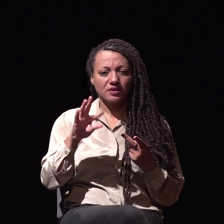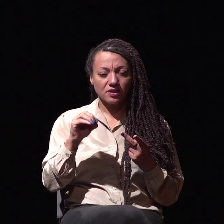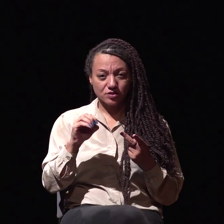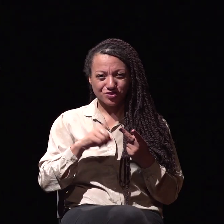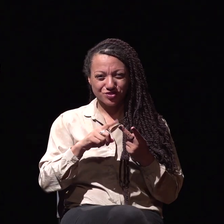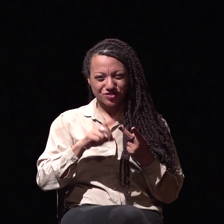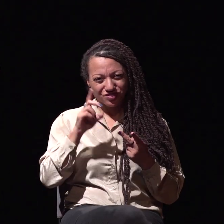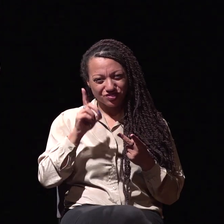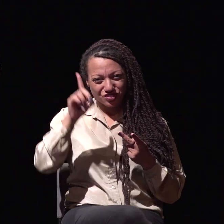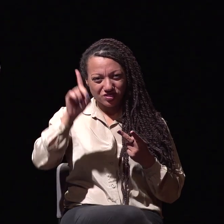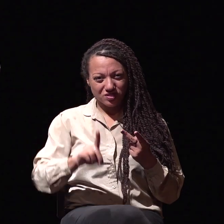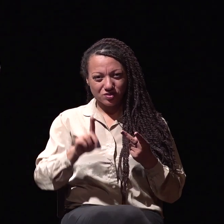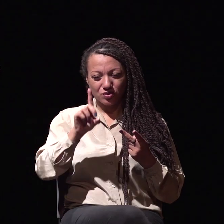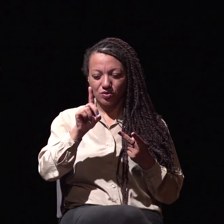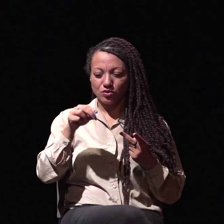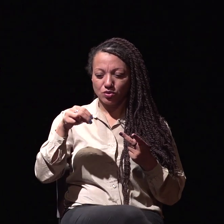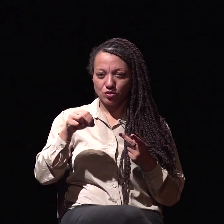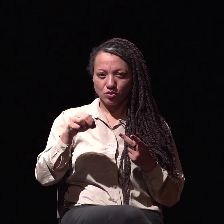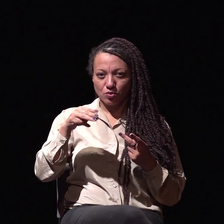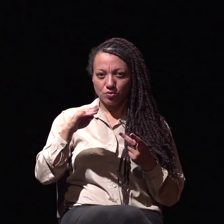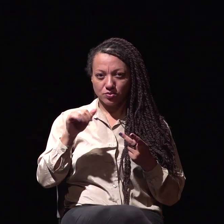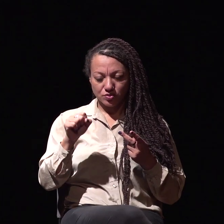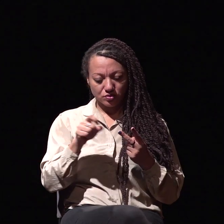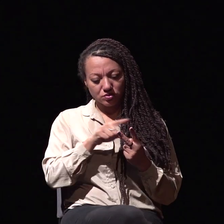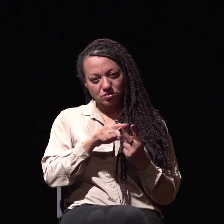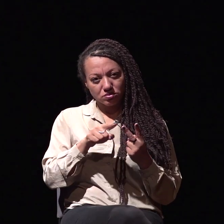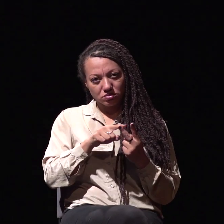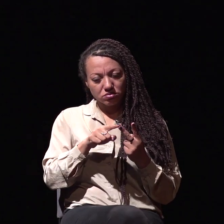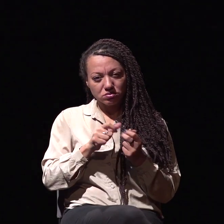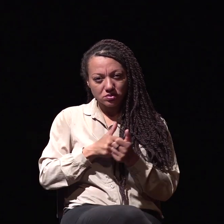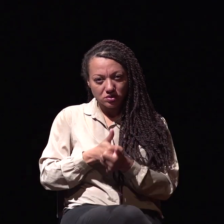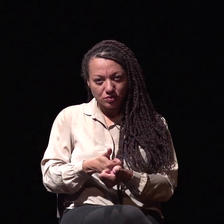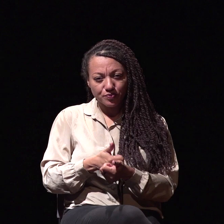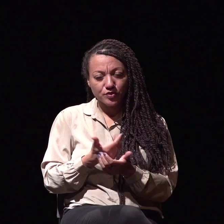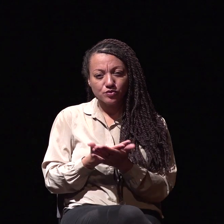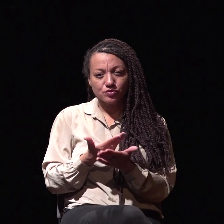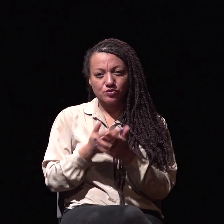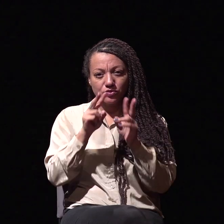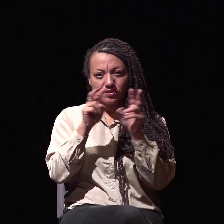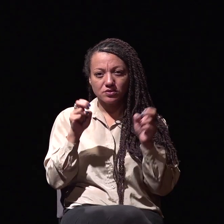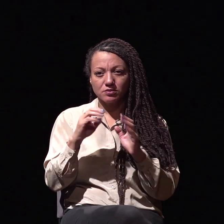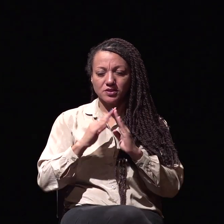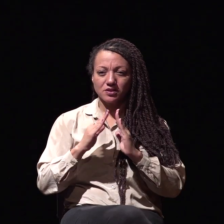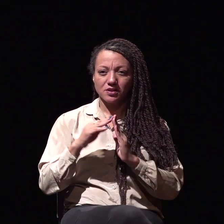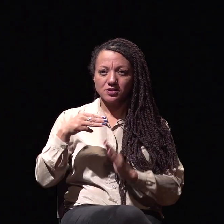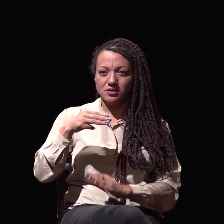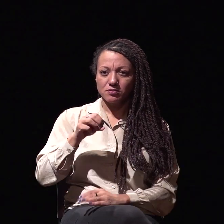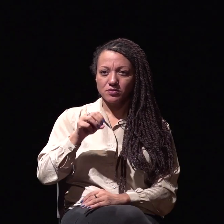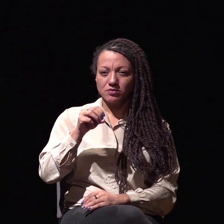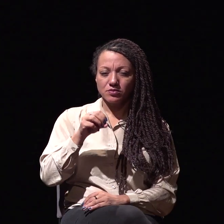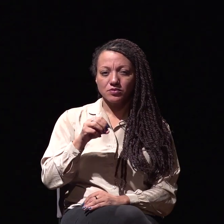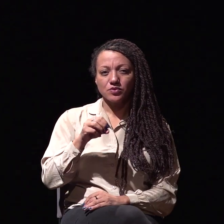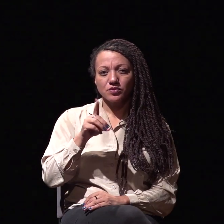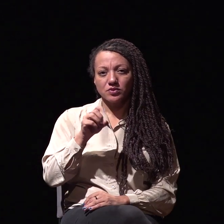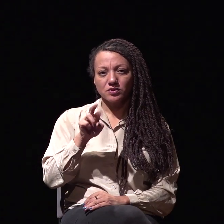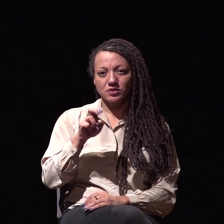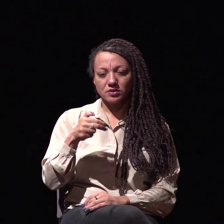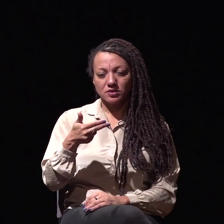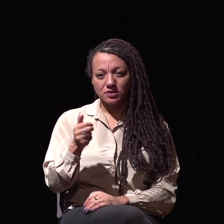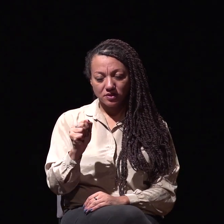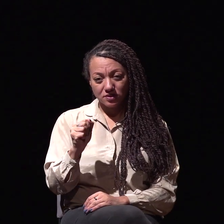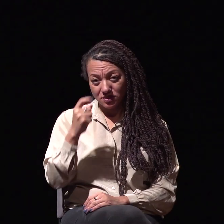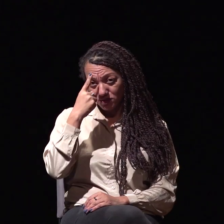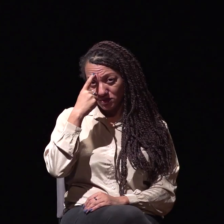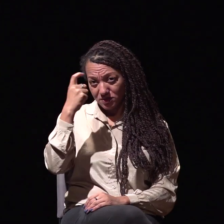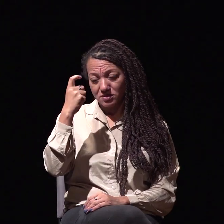Domus, um dos seus maiores seguidores, segundo Lina, estudou o tema da casa moderna e foi autor do conceito de